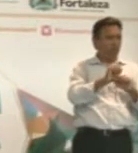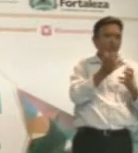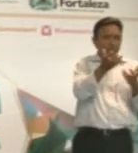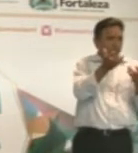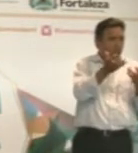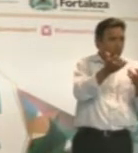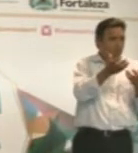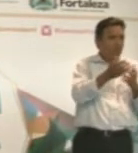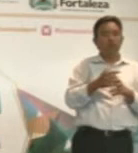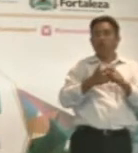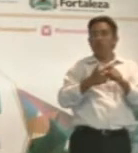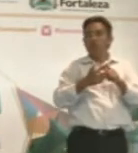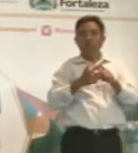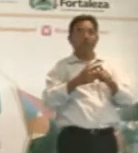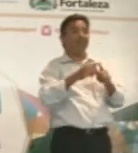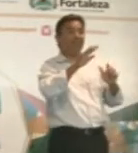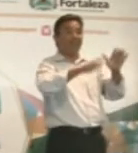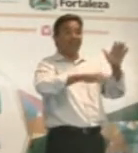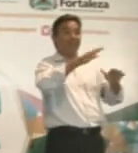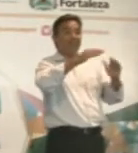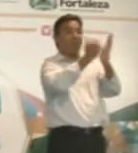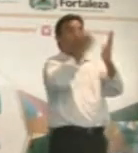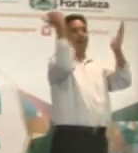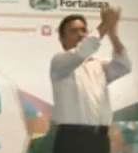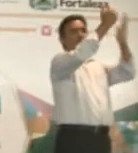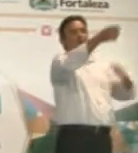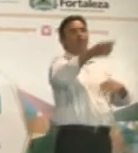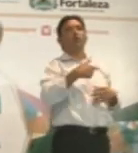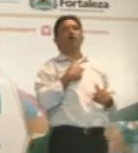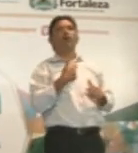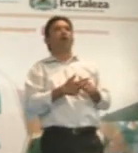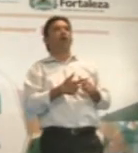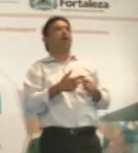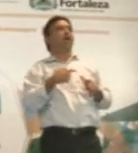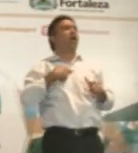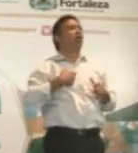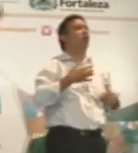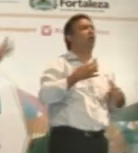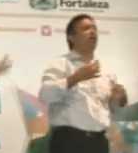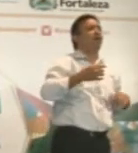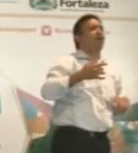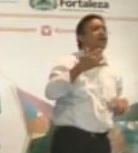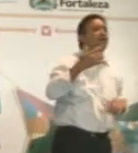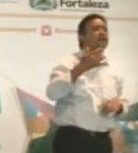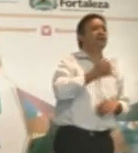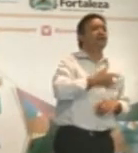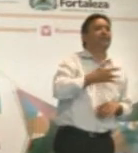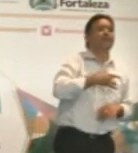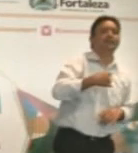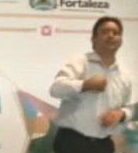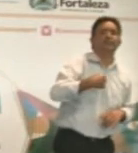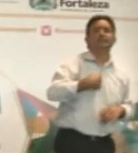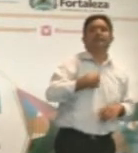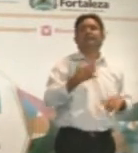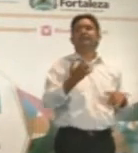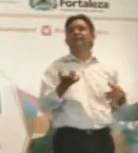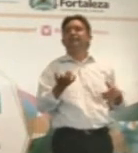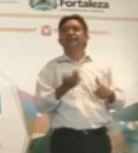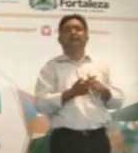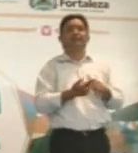O problema de quem você está conversando pode ser maior. E você acha que é a vítima da sociedade, do sistema capitalista e etc, etc.